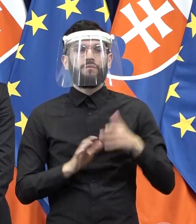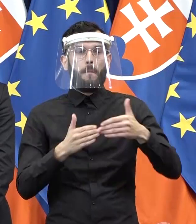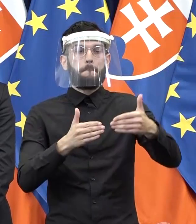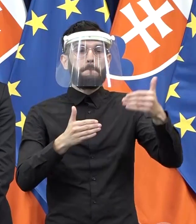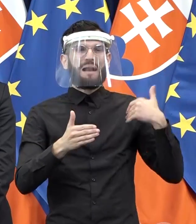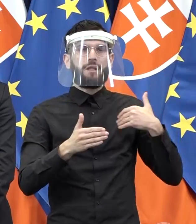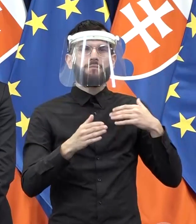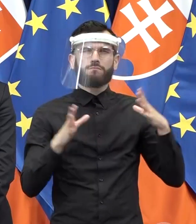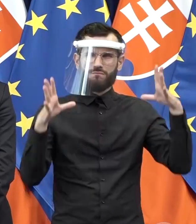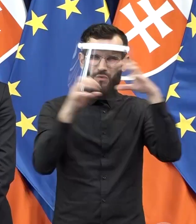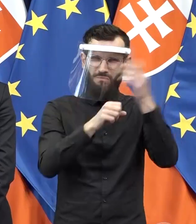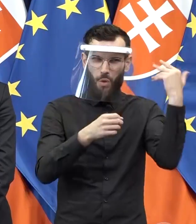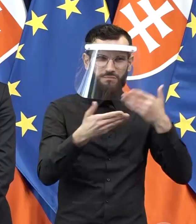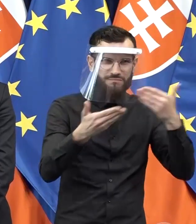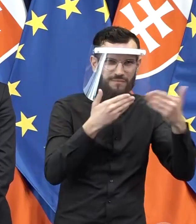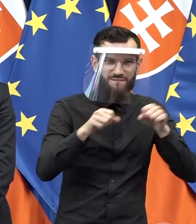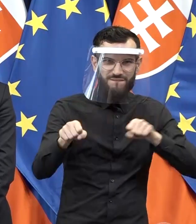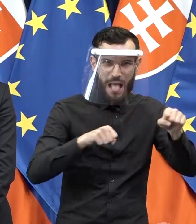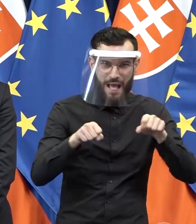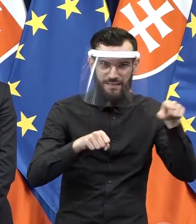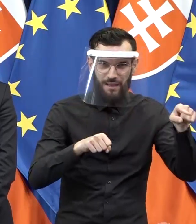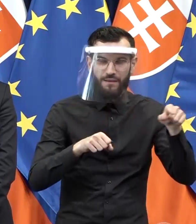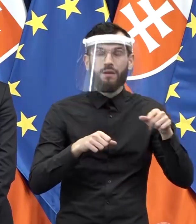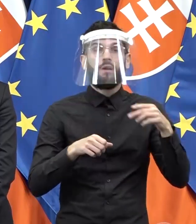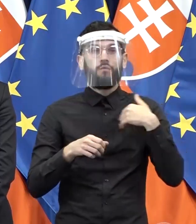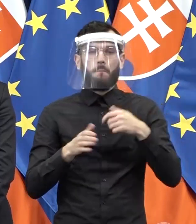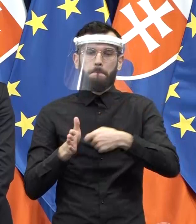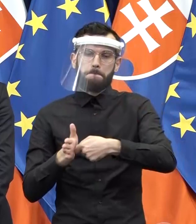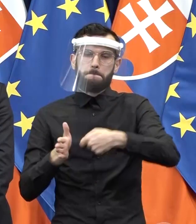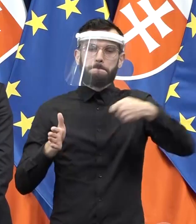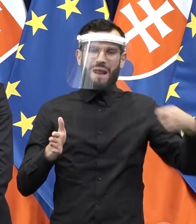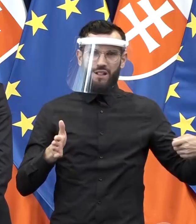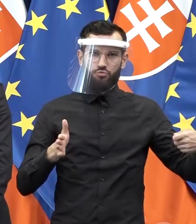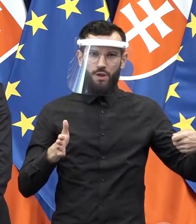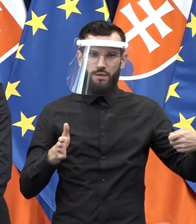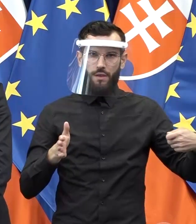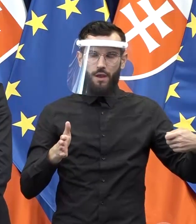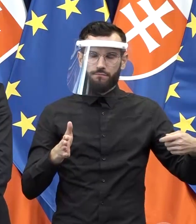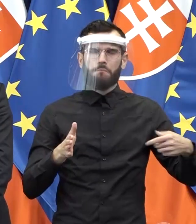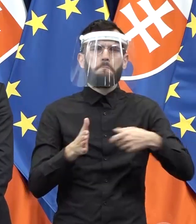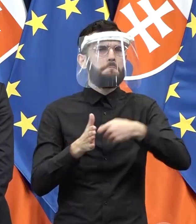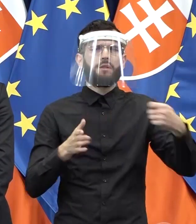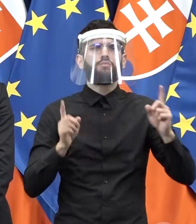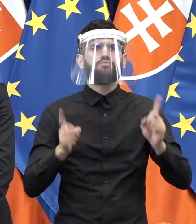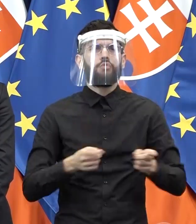vlády. A to je to, že sa predložila platnosť, ktorým sa